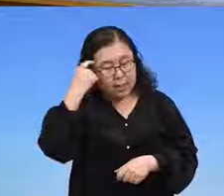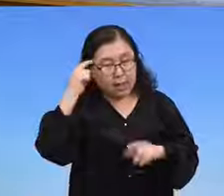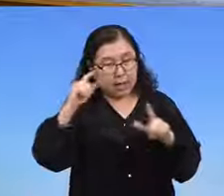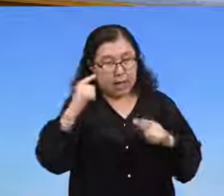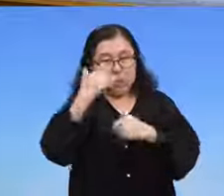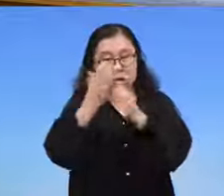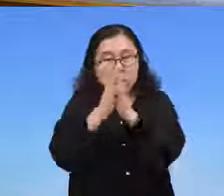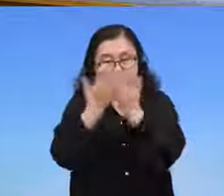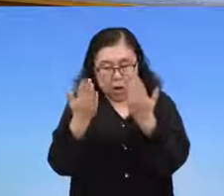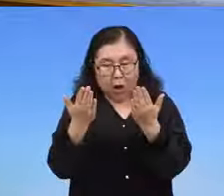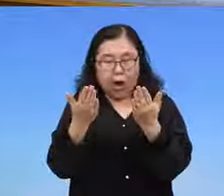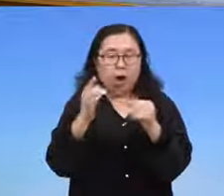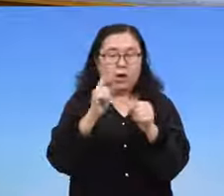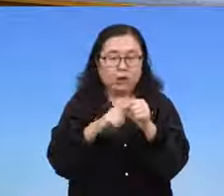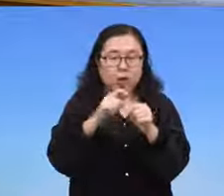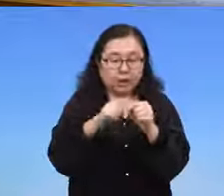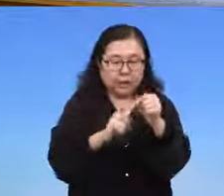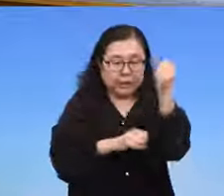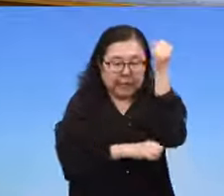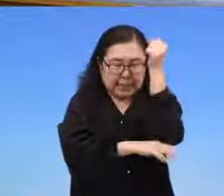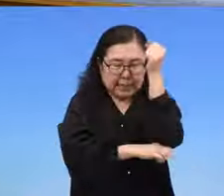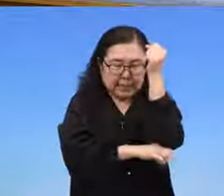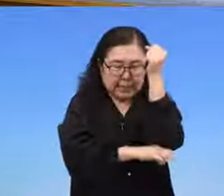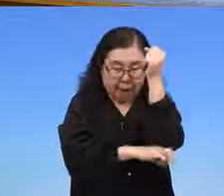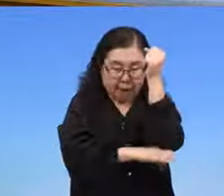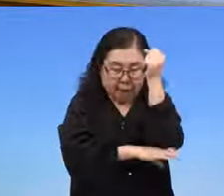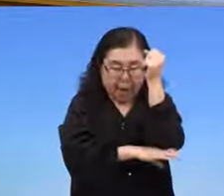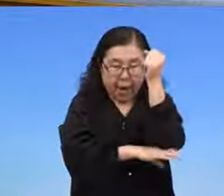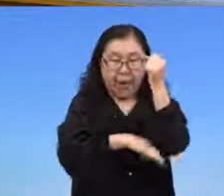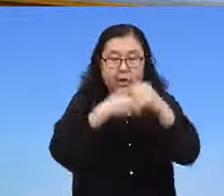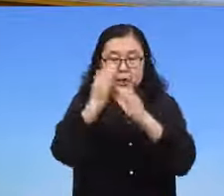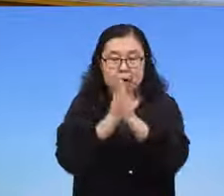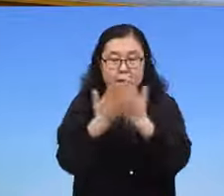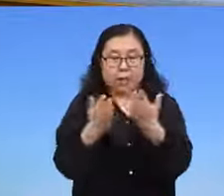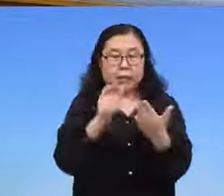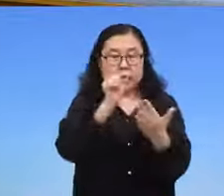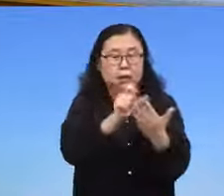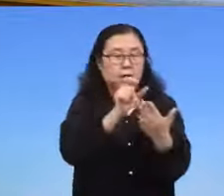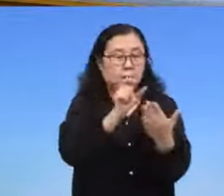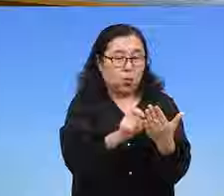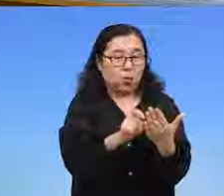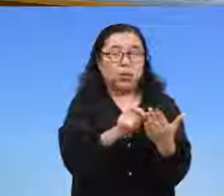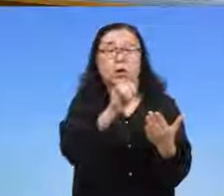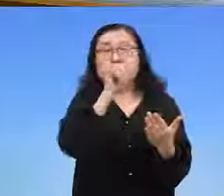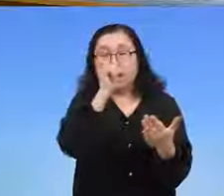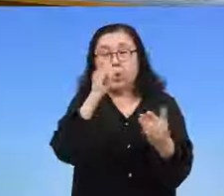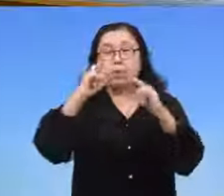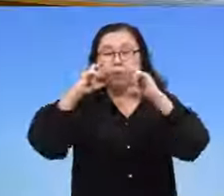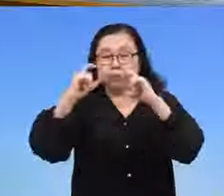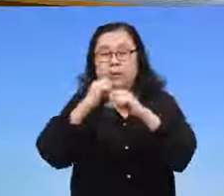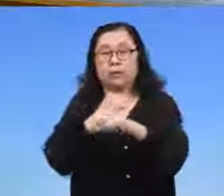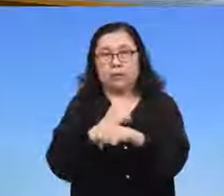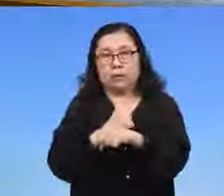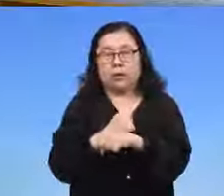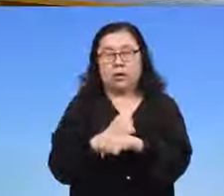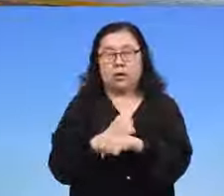아니라 뚜렷한 성경적인 근거를 가지고 그게 성경에 그렇게 기록되어 있습니다. 이거 대단한 거